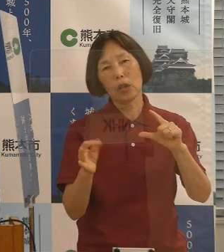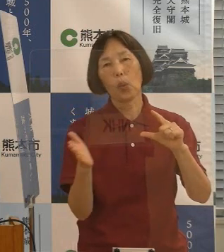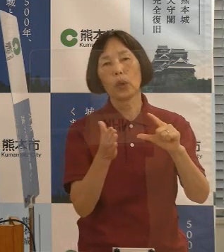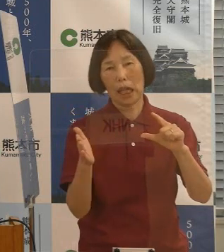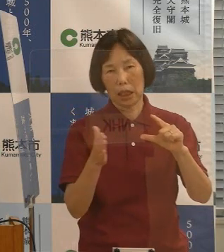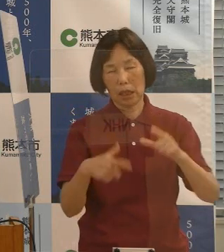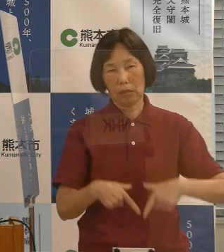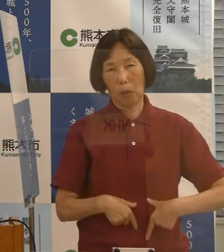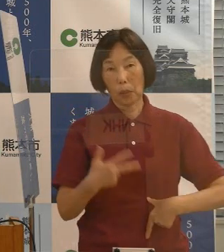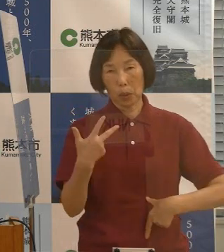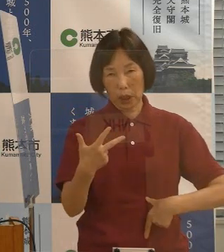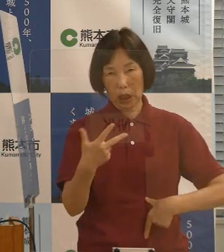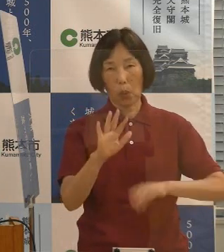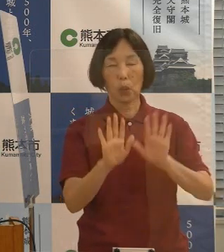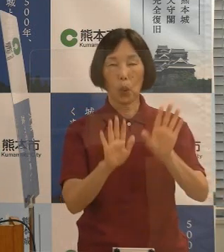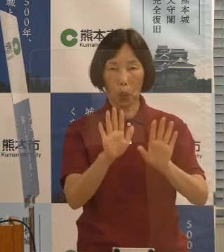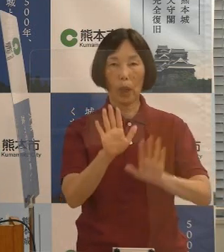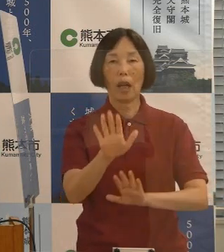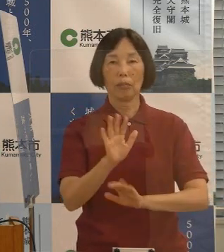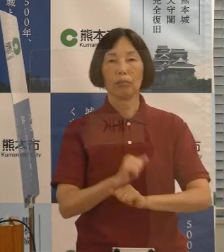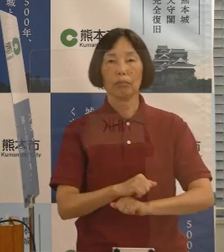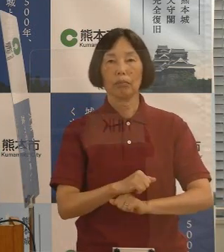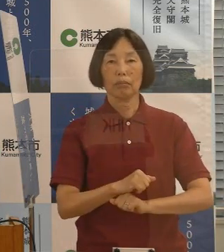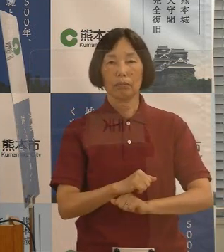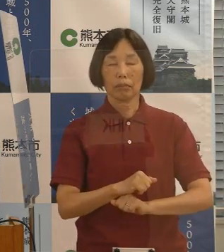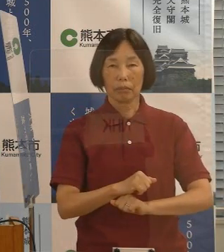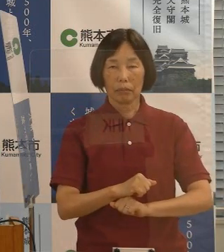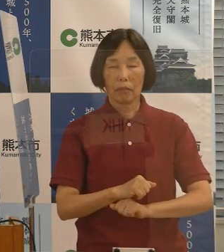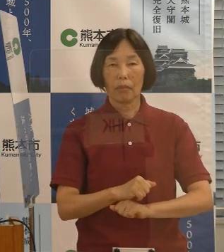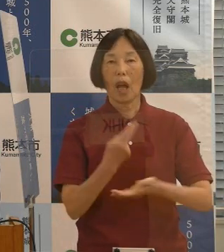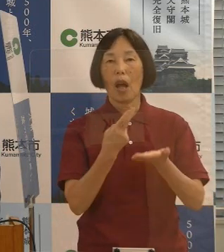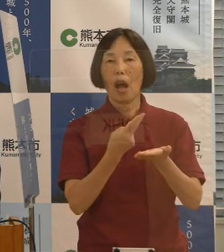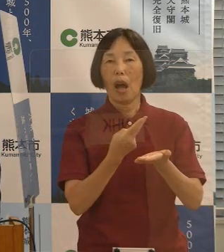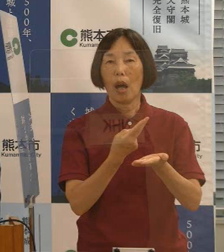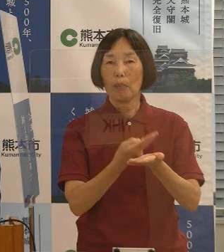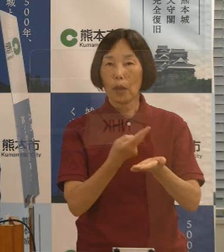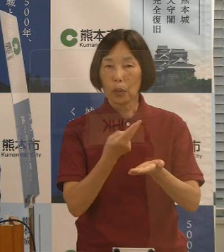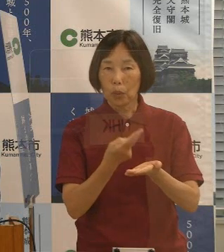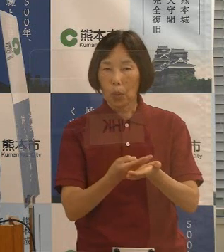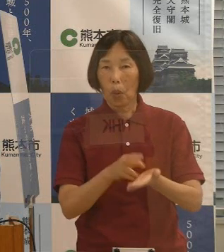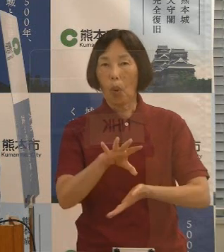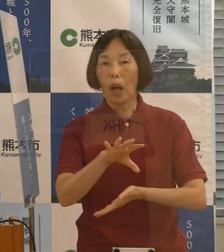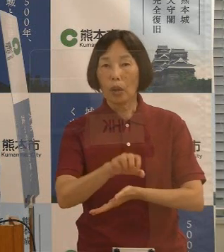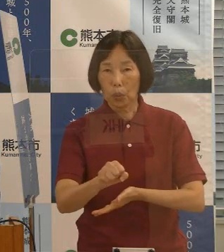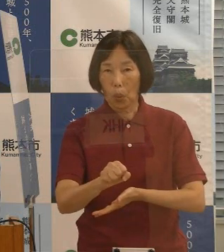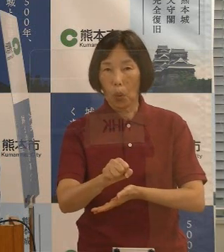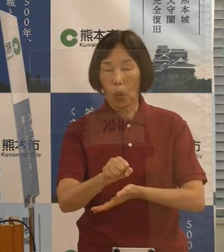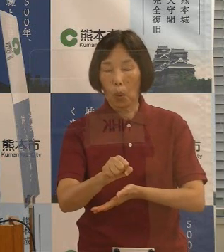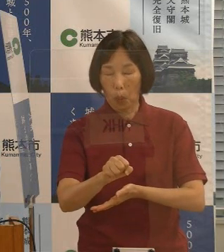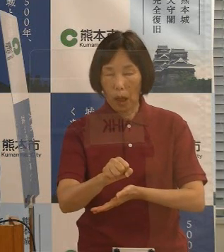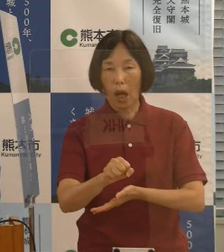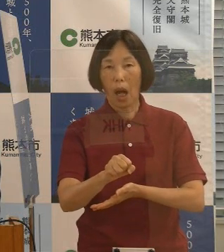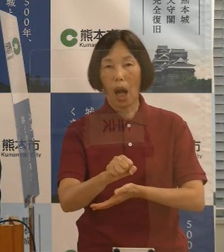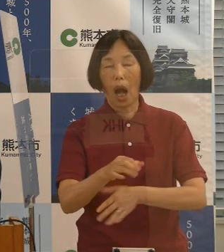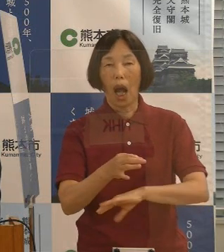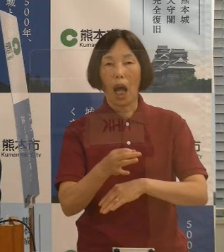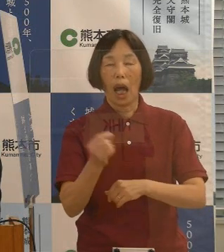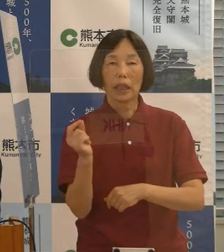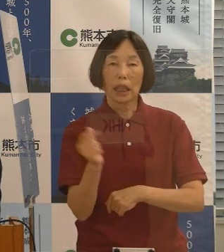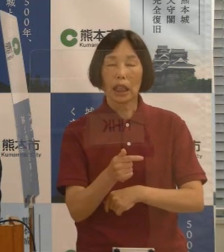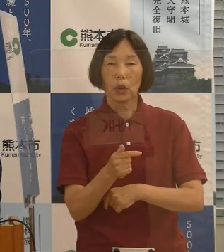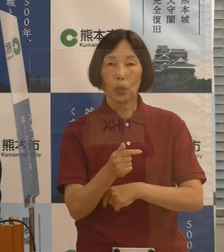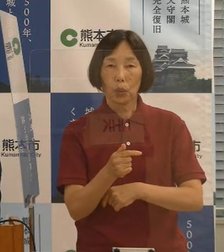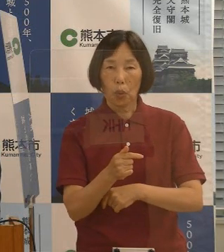合はですね、そうしますと、病床の確保は今回今発表させていただいて臨時の緊急の